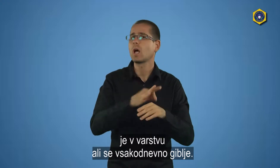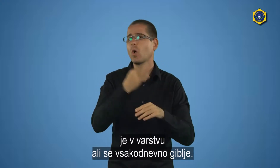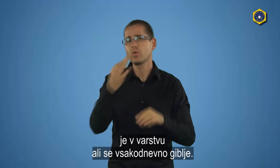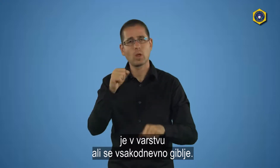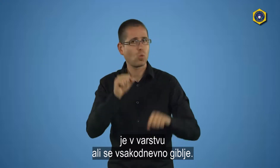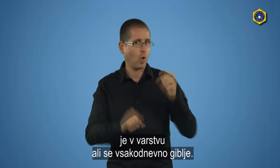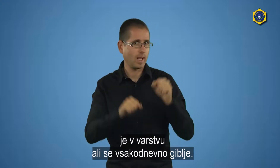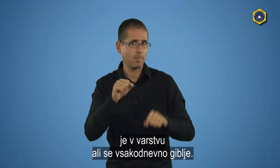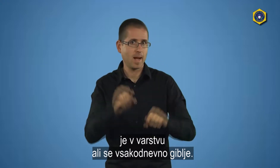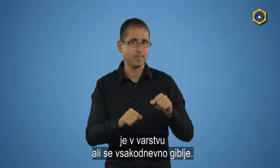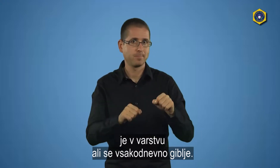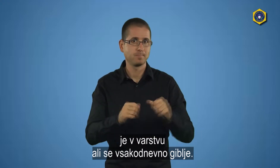vsakodnevno giblje.